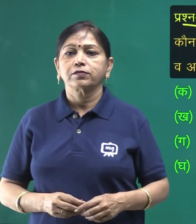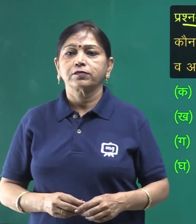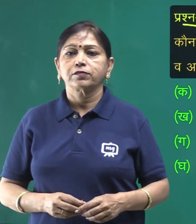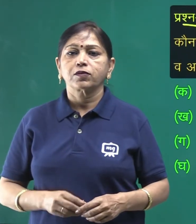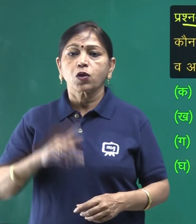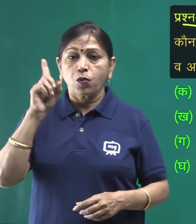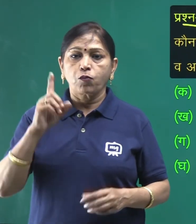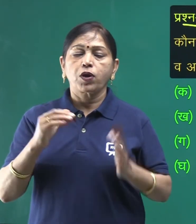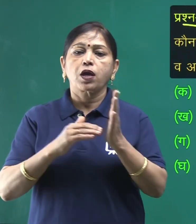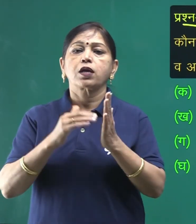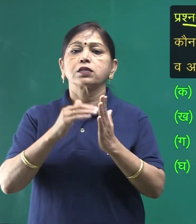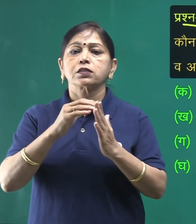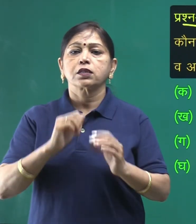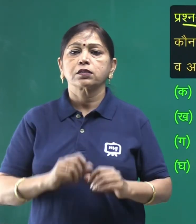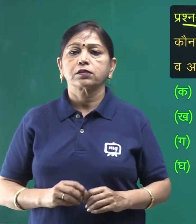वह अवस्था